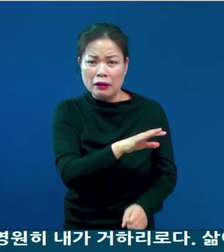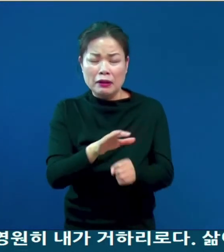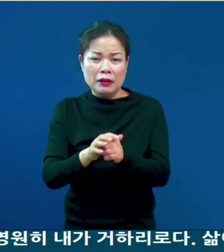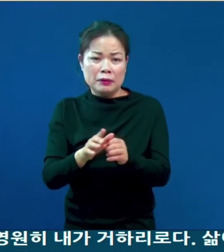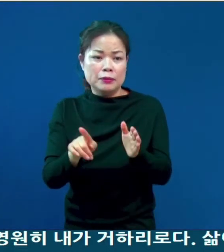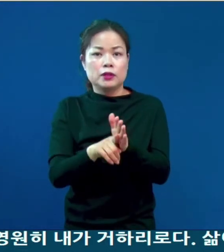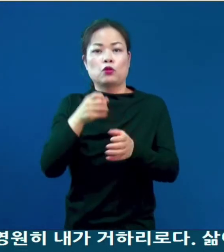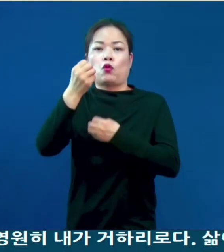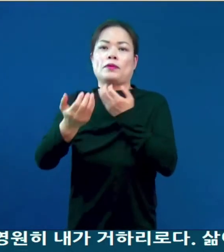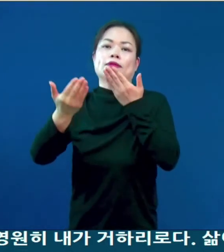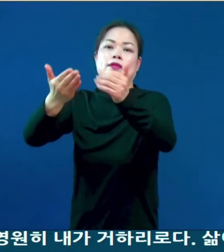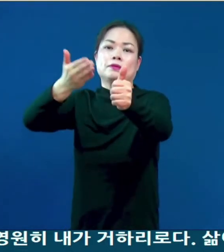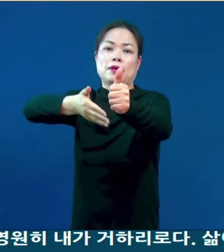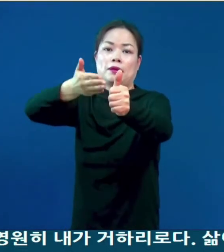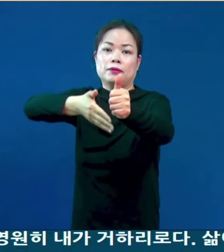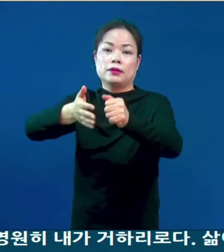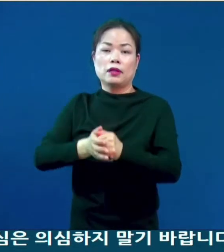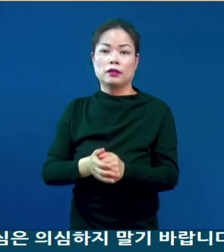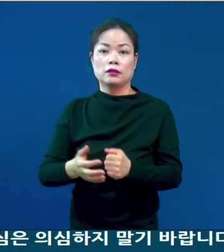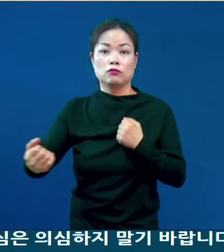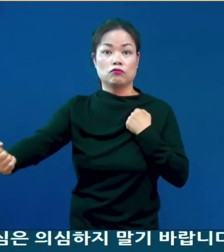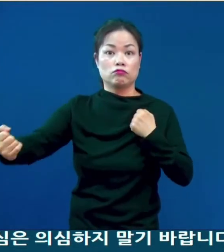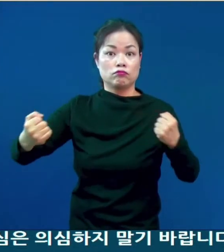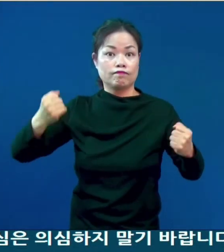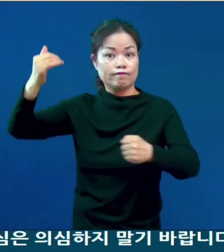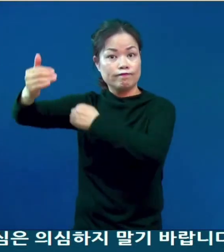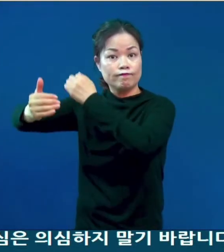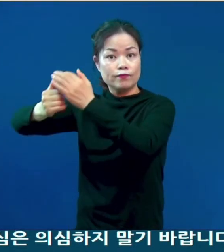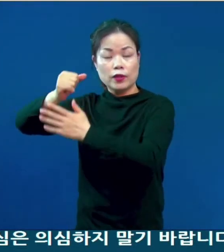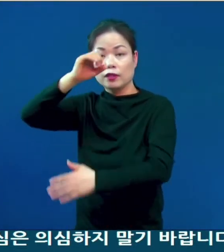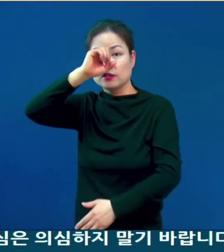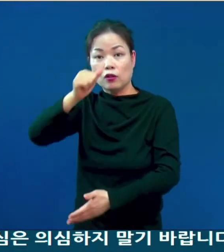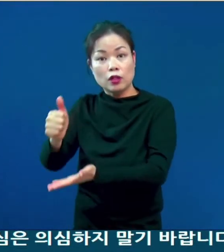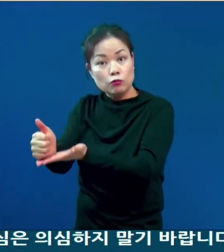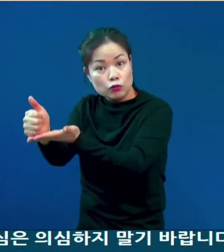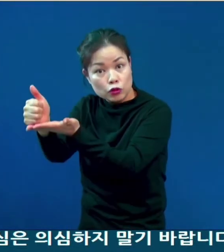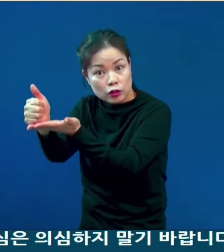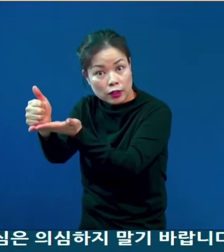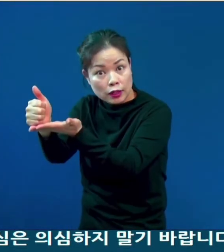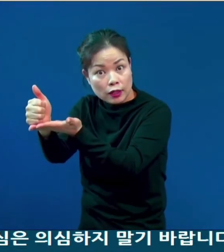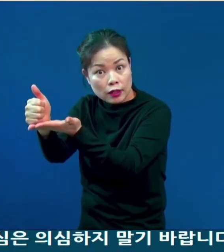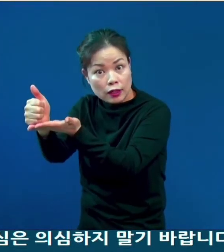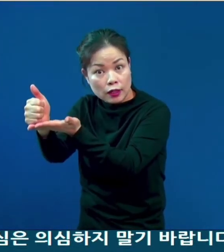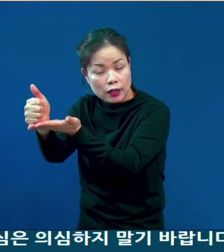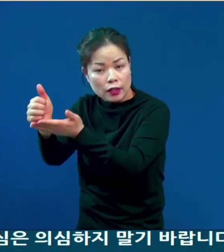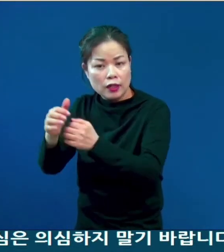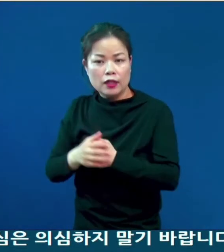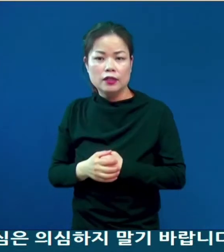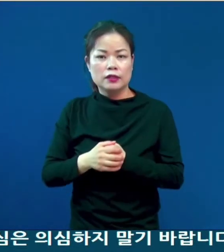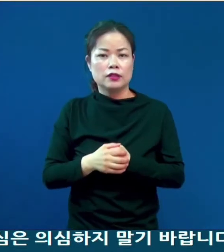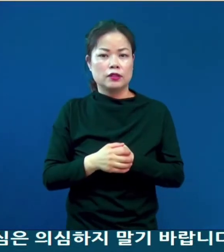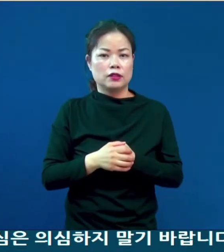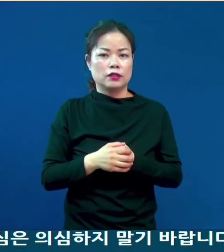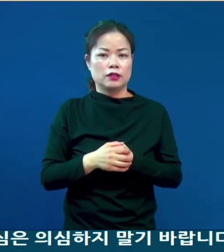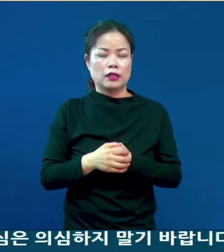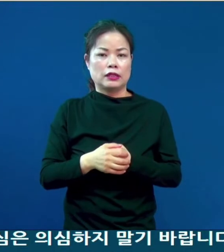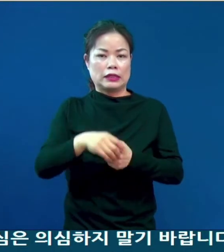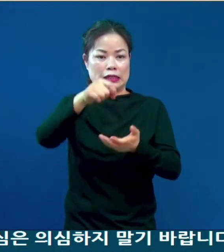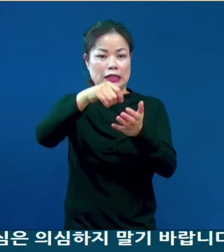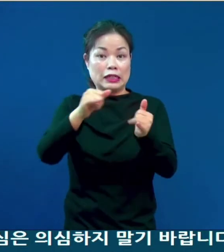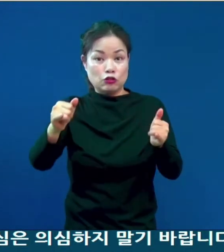믿음으로 고백하시기 바랍니다. 그럼에도 불구하고 하나님은 선하신 분이시야. 진 에드워즈라고 하는